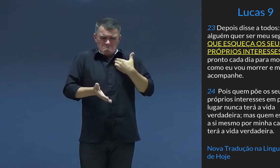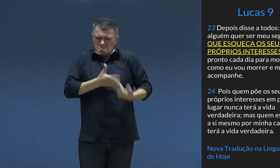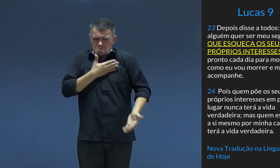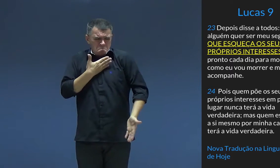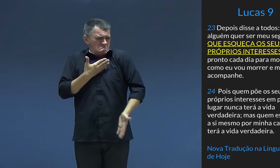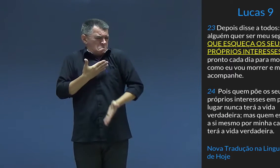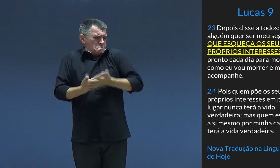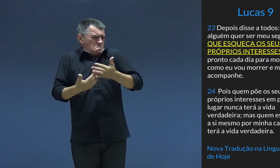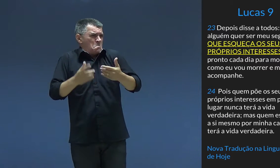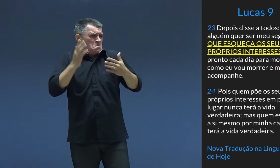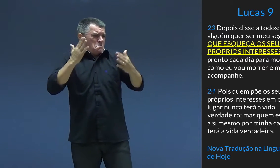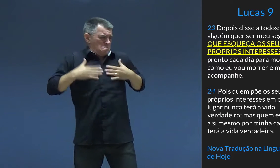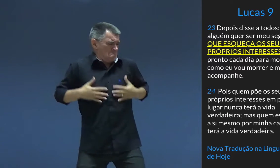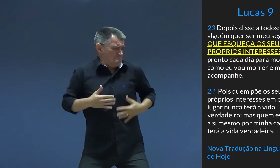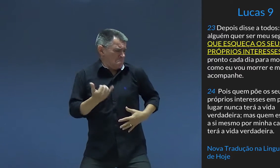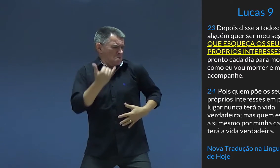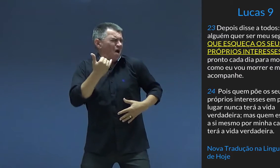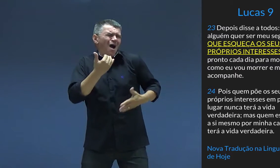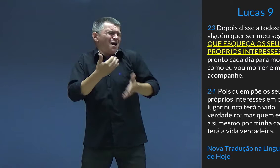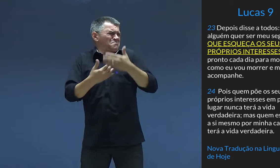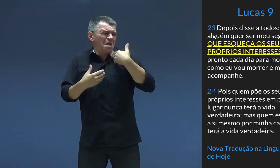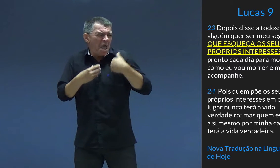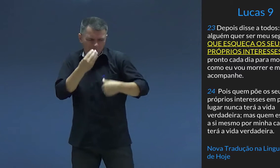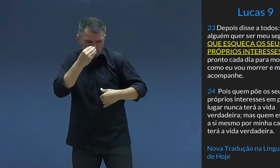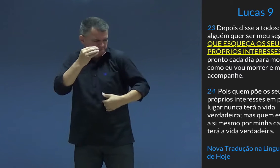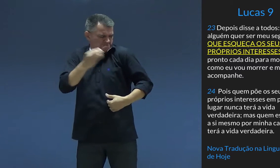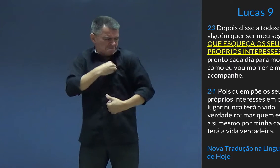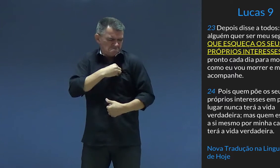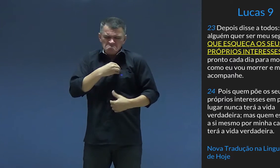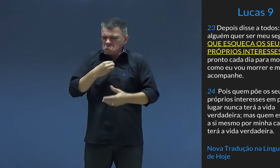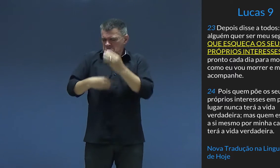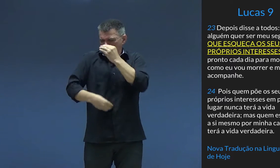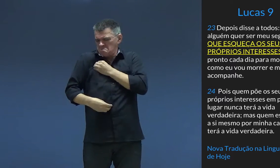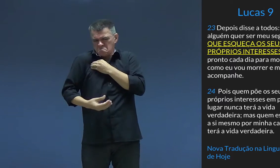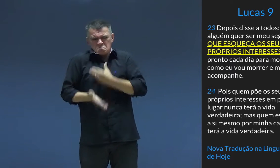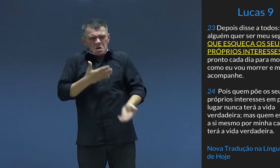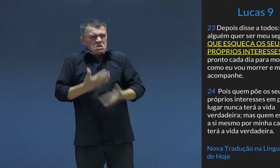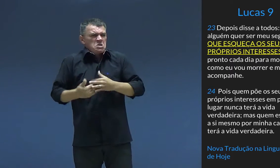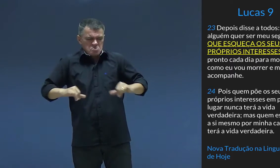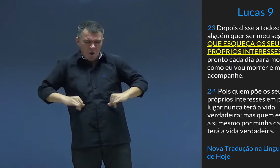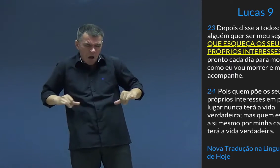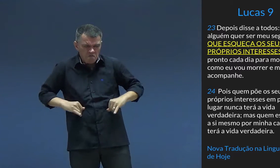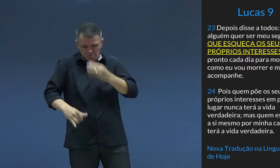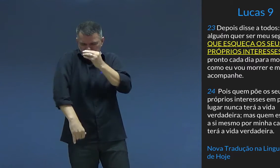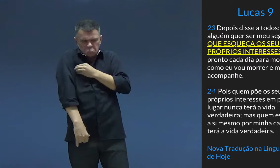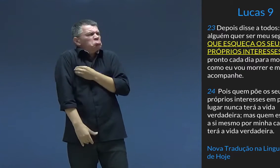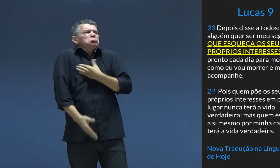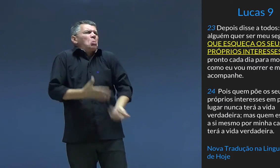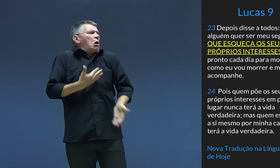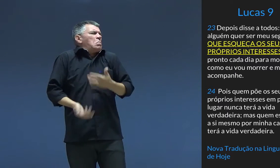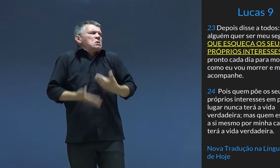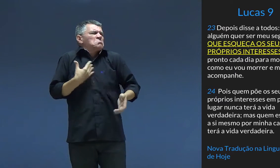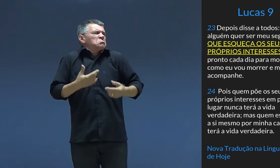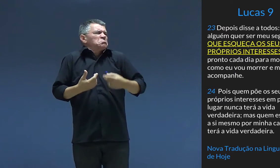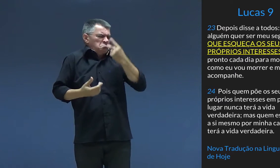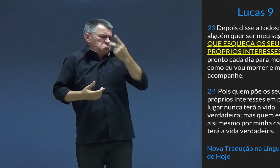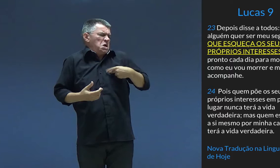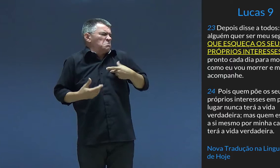Né? Então, não importa as coisas para mim, né? Eu tenho que desprezar isso, o meu sofrimento, eu não tenho que